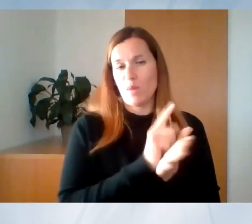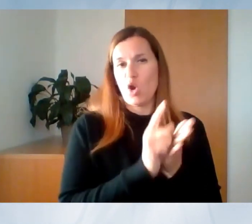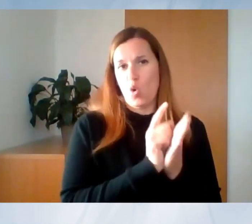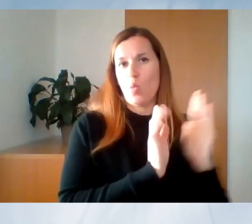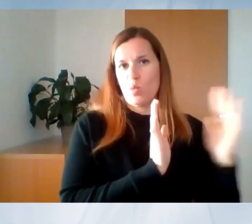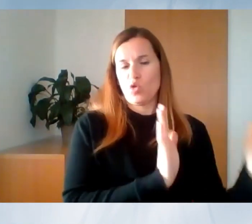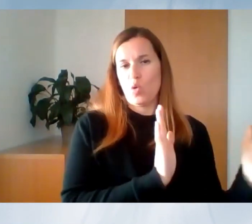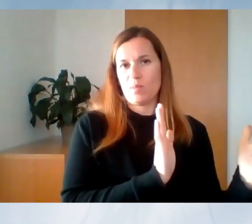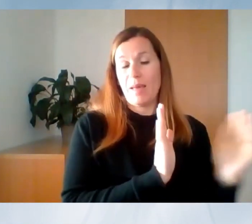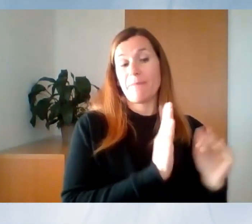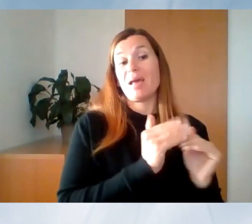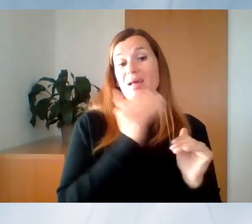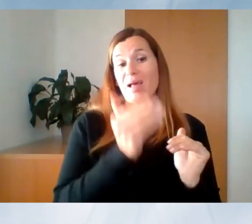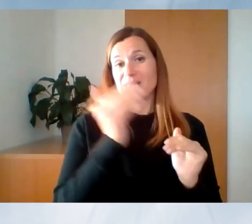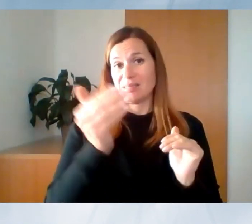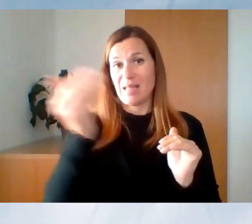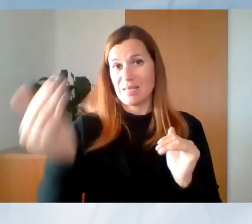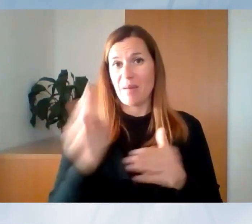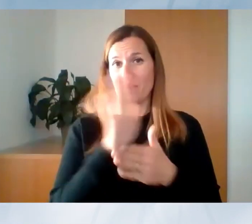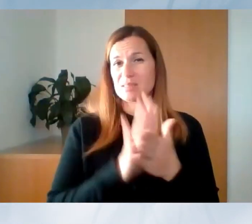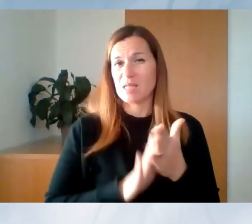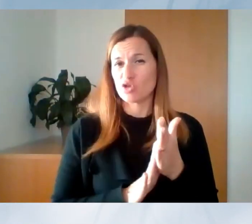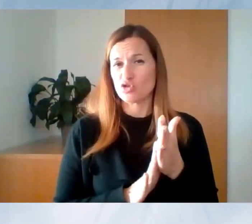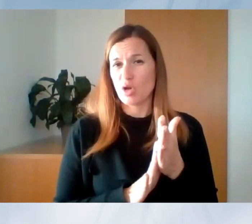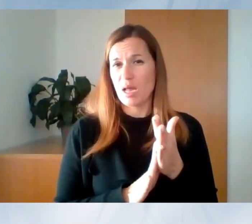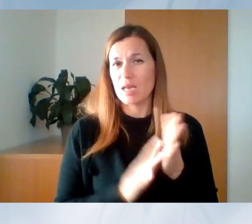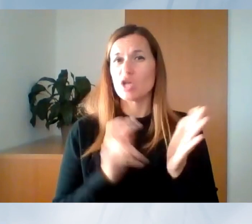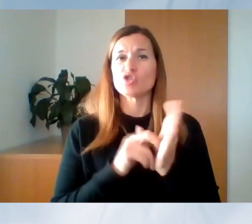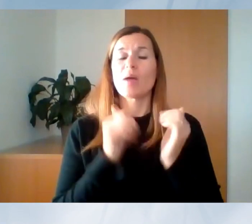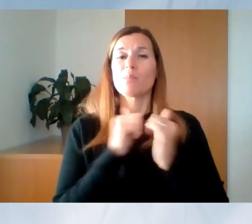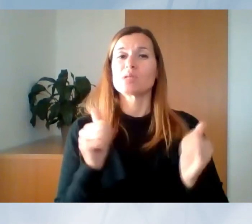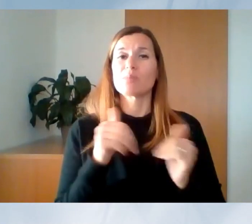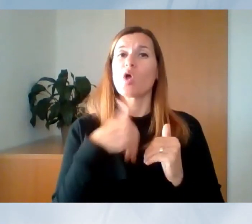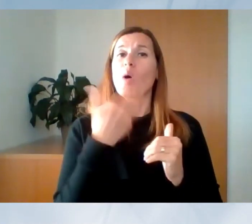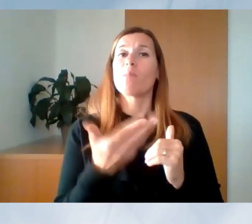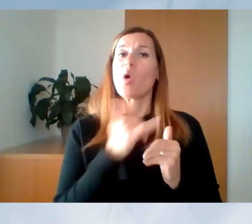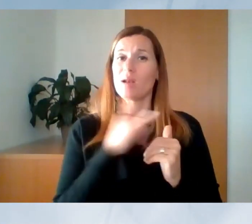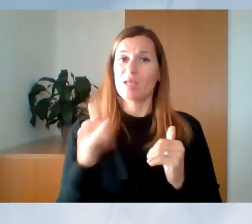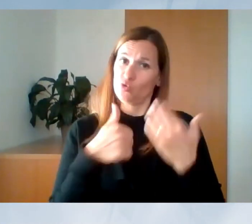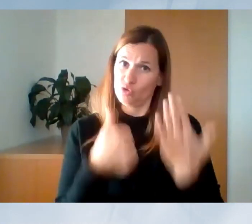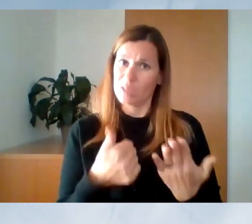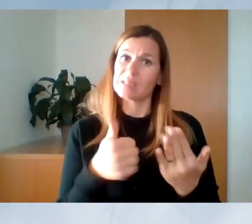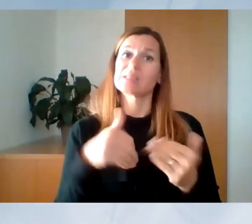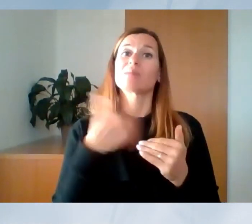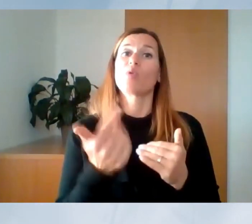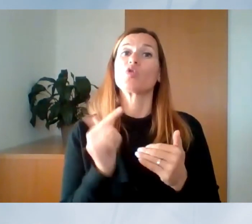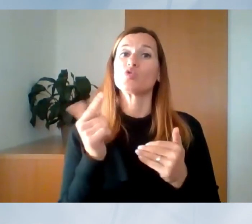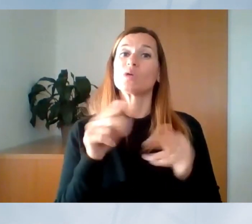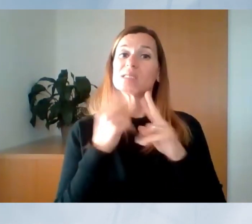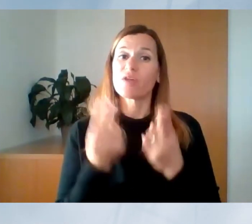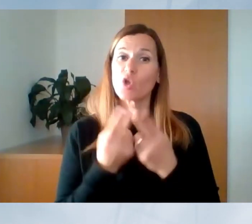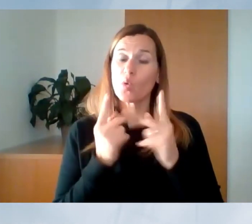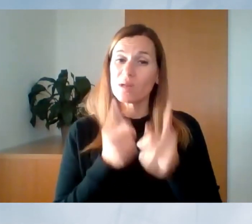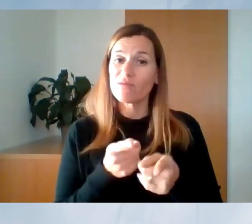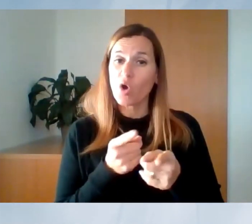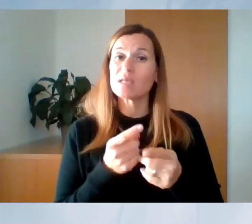to je bilo to obdobje. Potem so se pa začeli tam, ki je zlasti po letu 60, po drugi svetovni